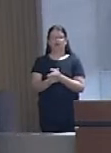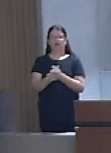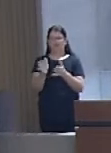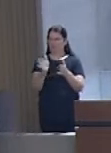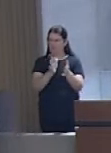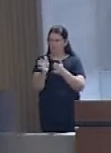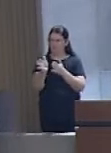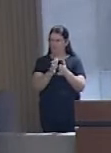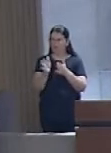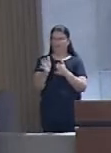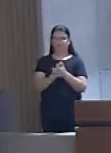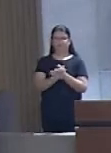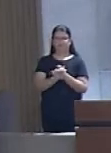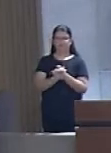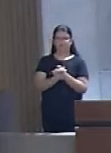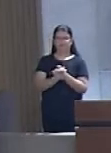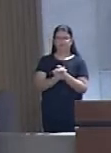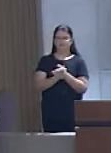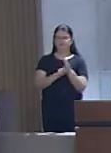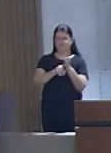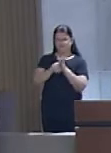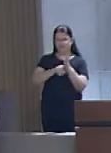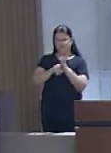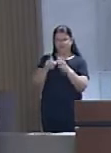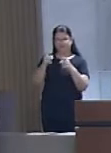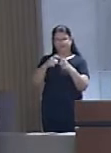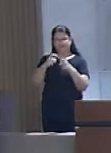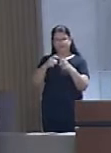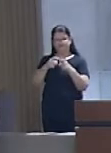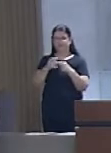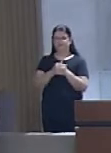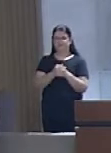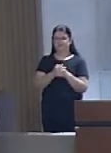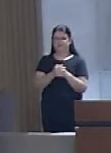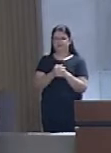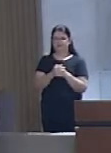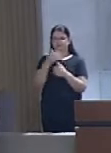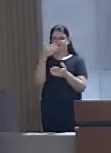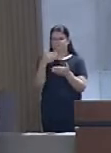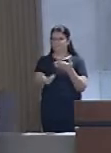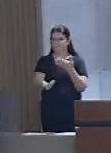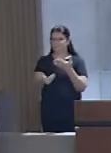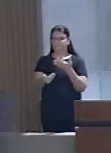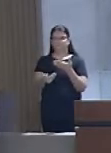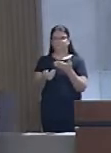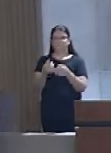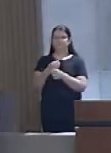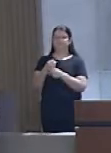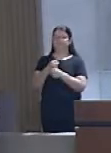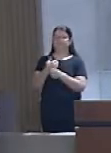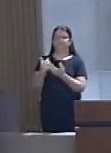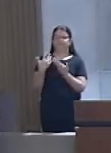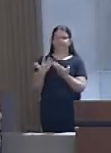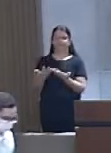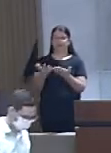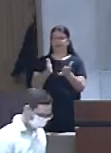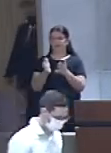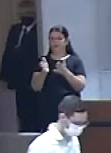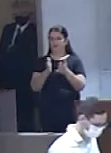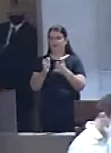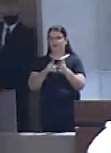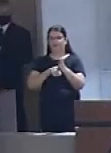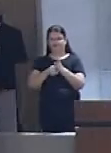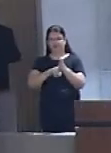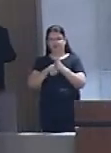períodos de perícias médicas a perder de vista. Quando a perícia médica vai ser